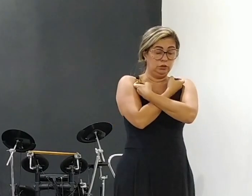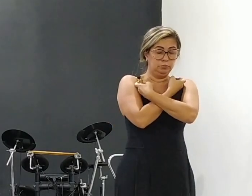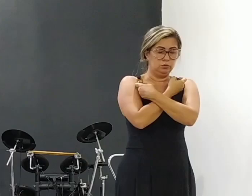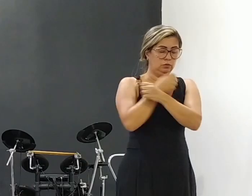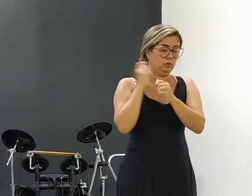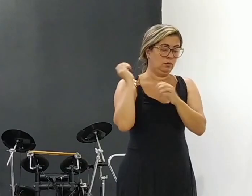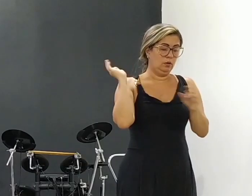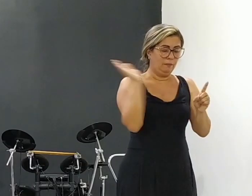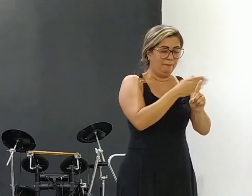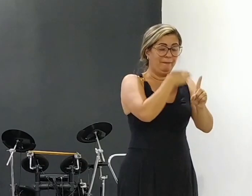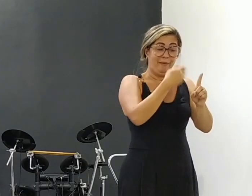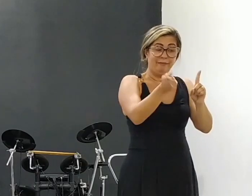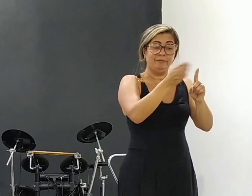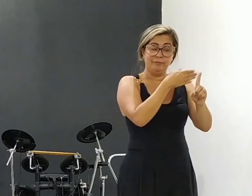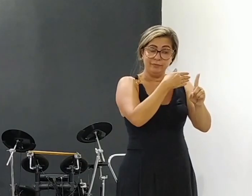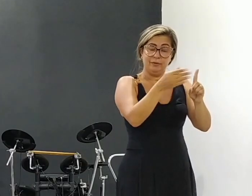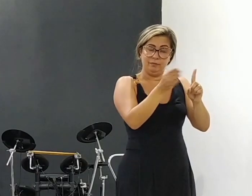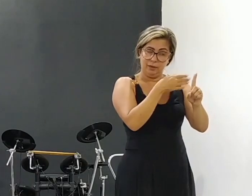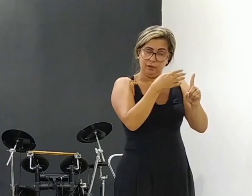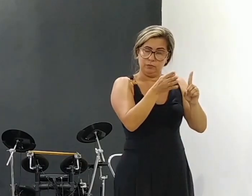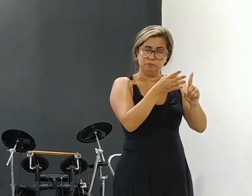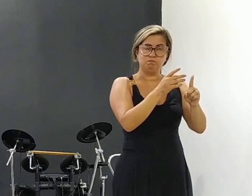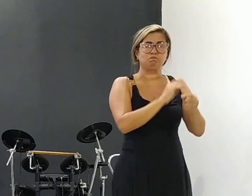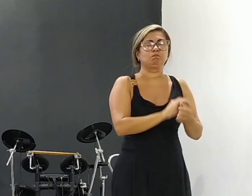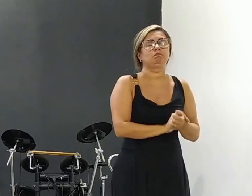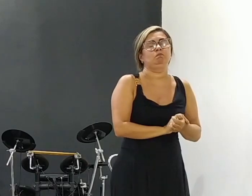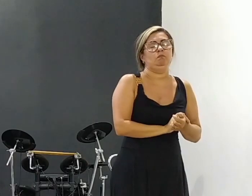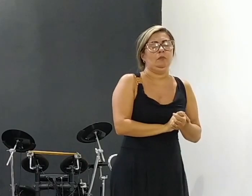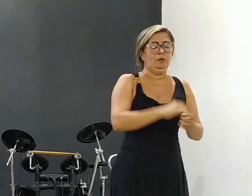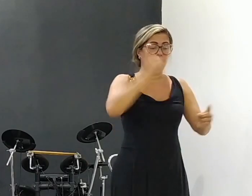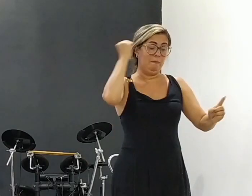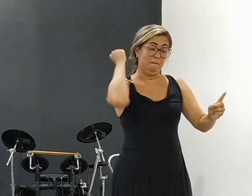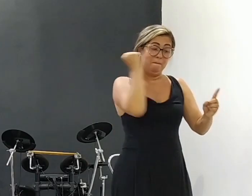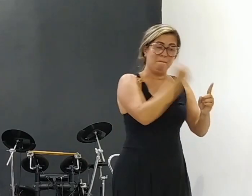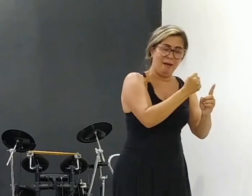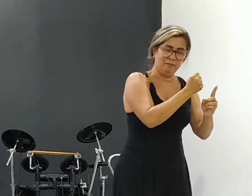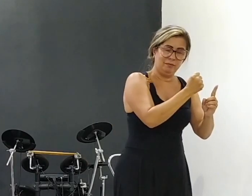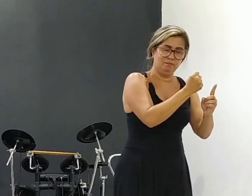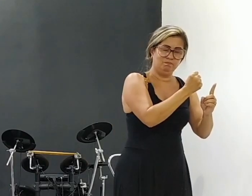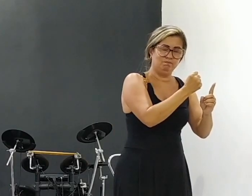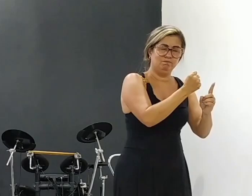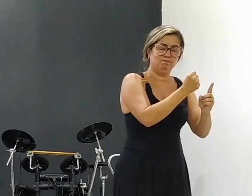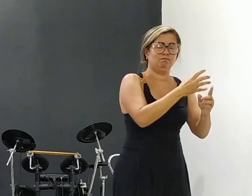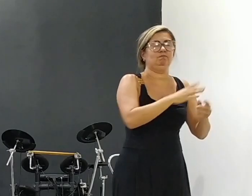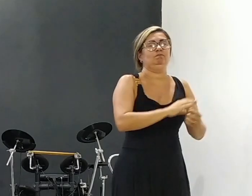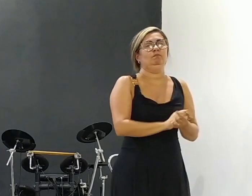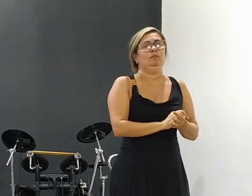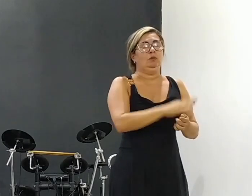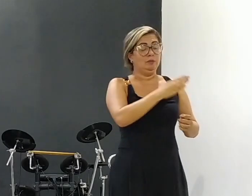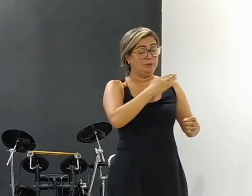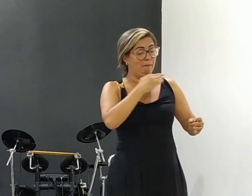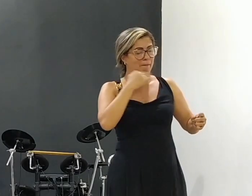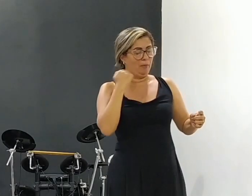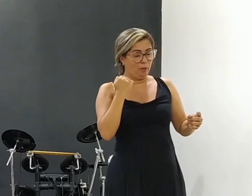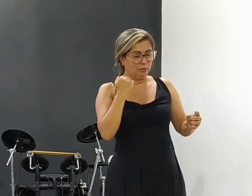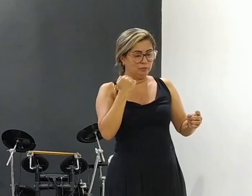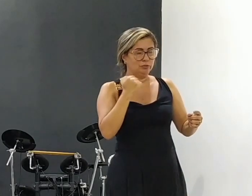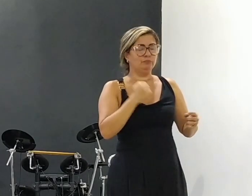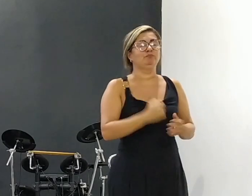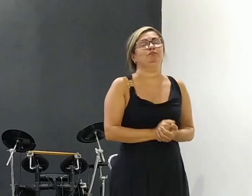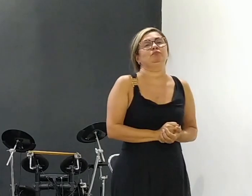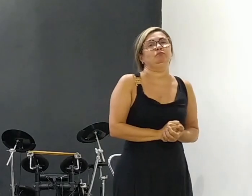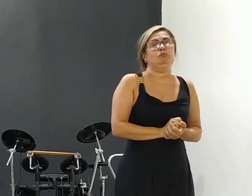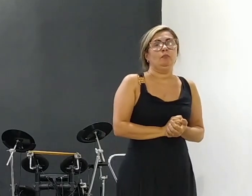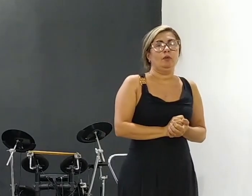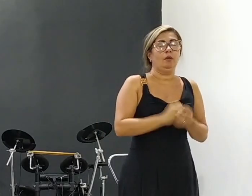pessoa, em alguém do seu povo. E ele pega e mata esse homem. Devido a essa morte, devido a esse